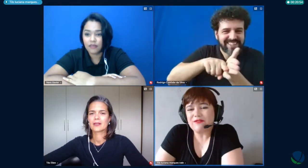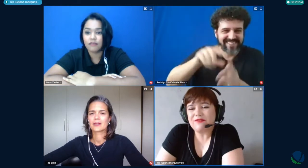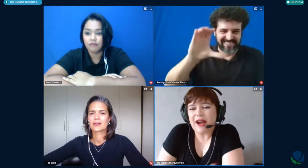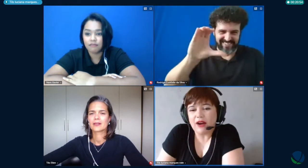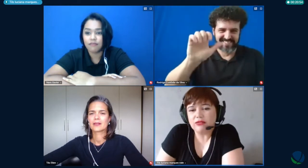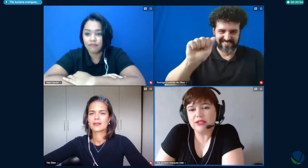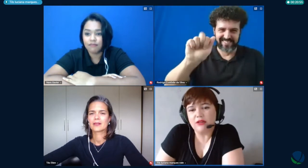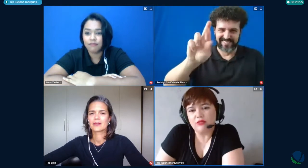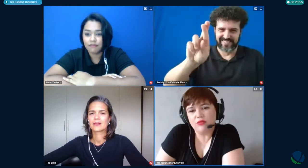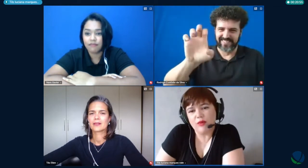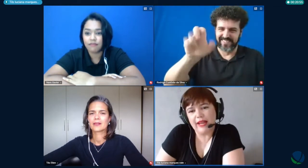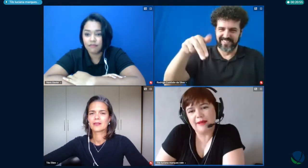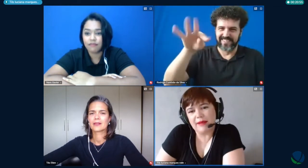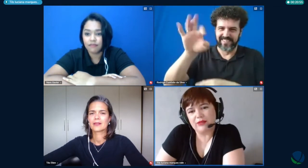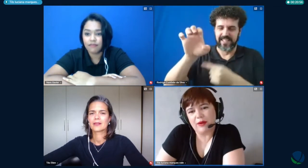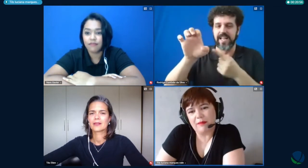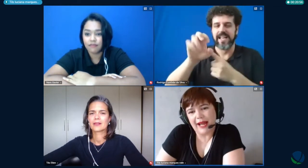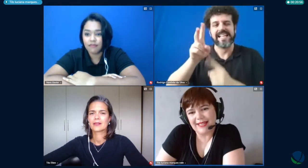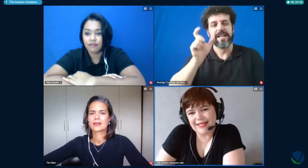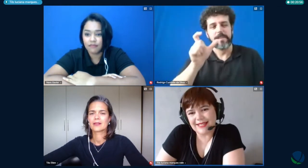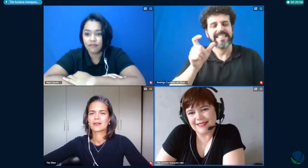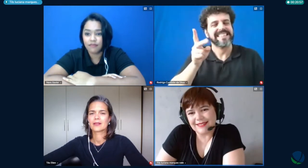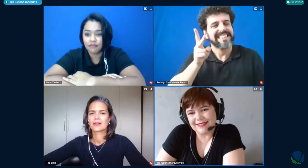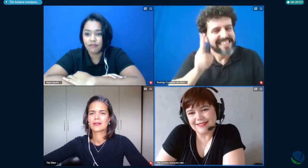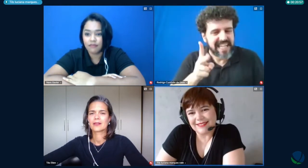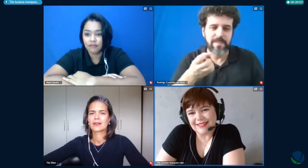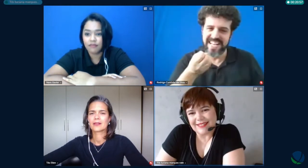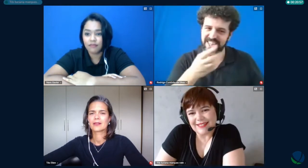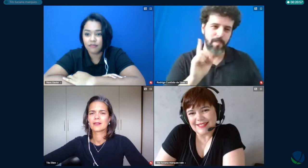parece que falta um elemento a mais.